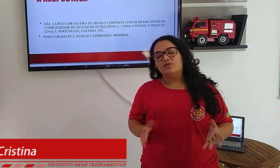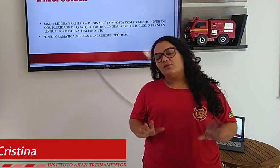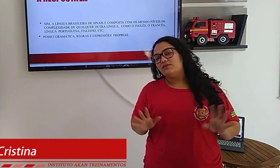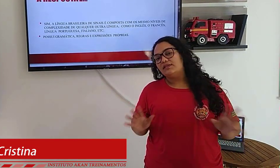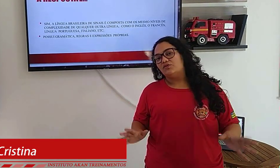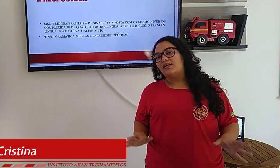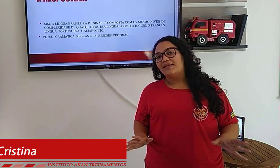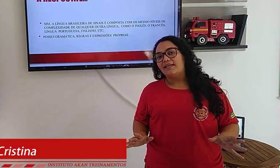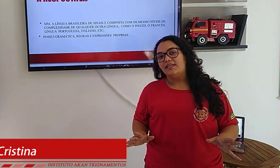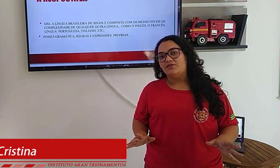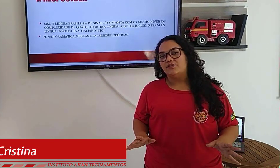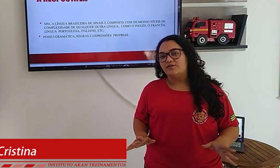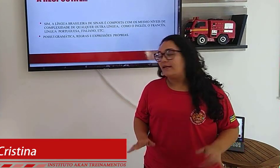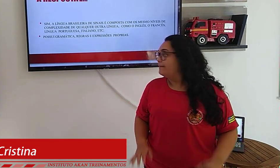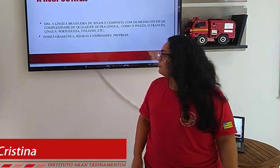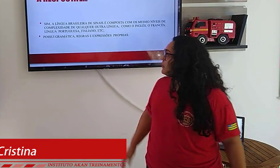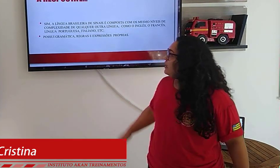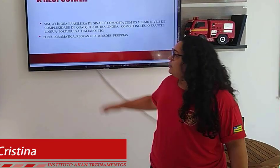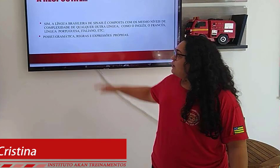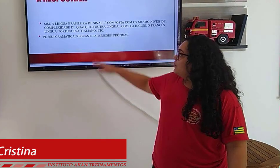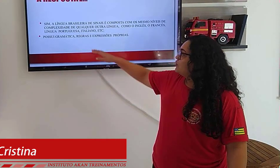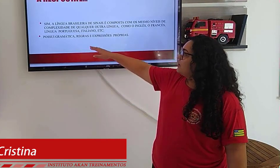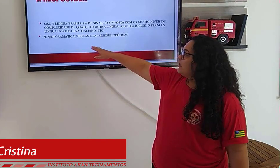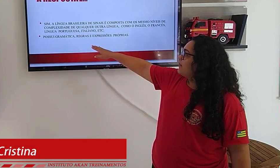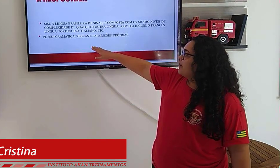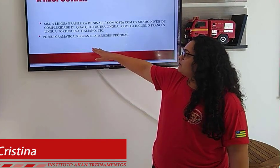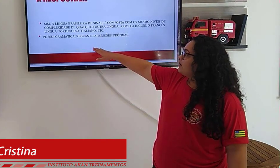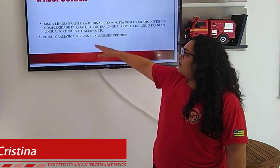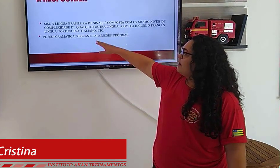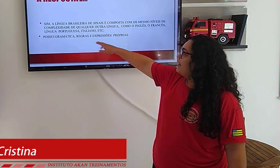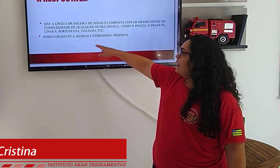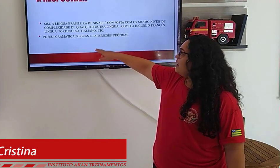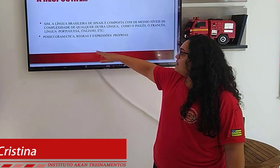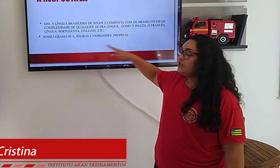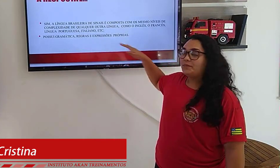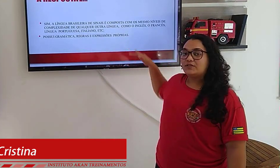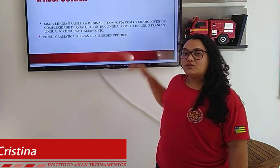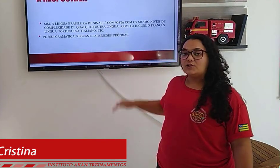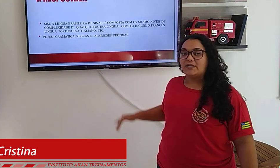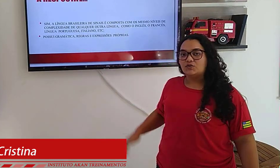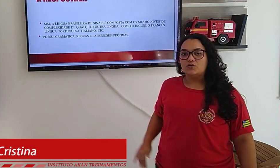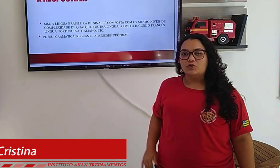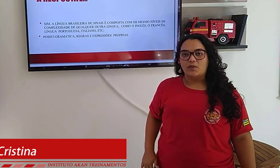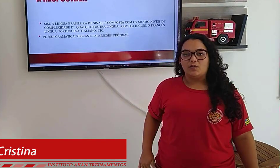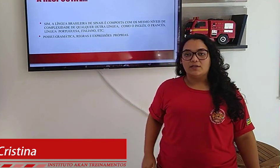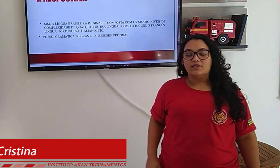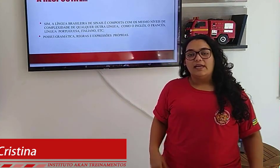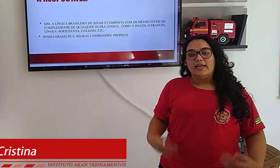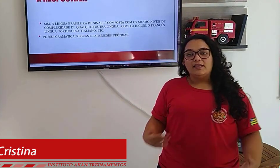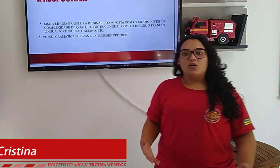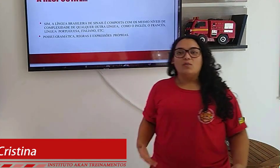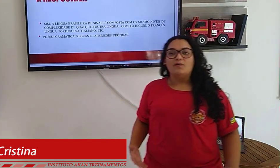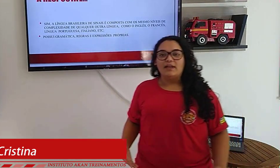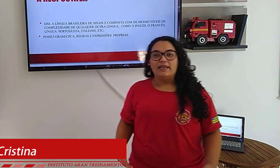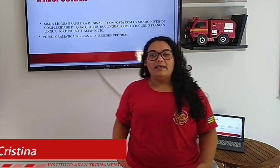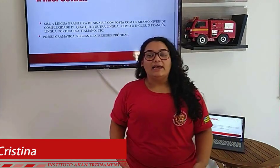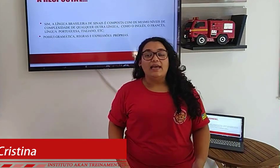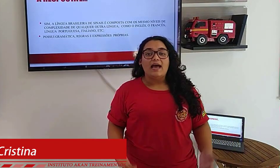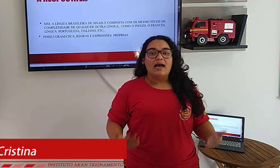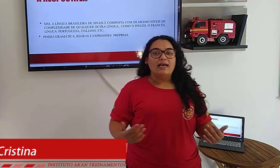as suas características, tá? Possui gramática, regras e expressões próprias. Então, como eu falei, né? A língua,